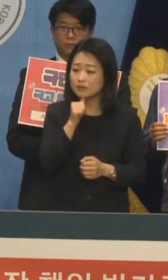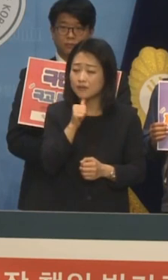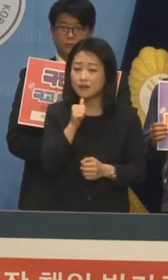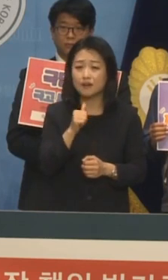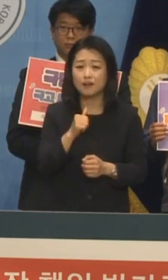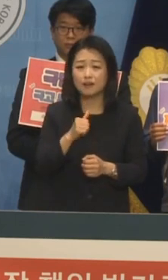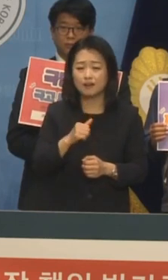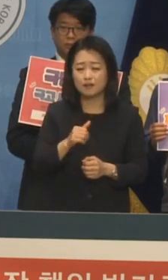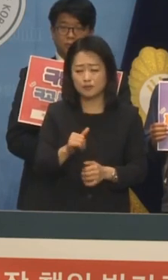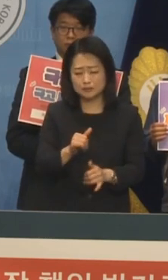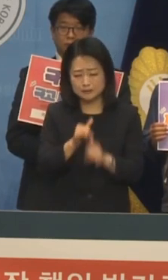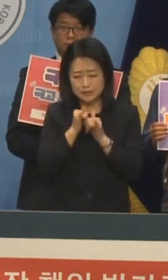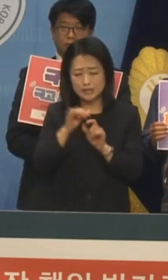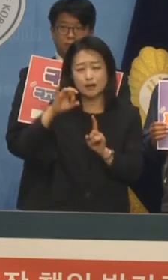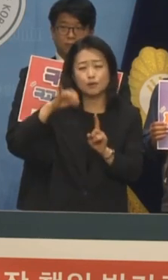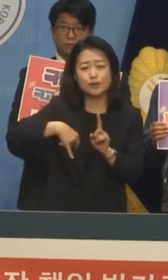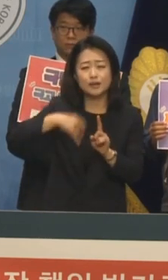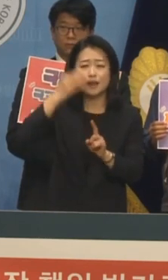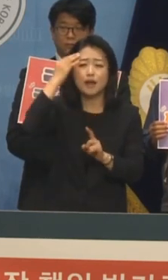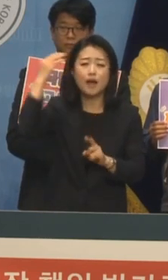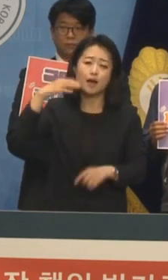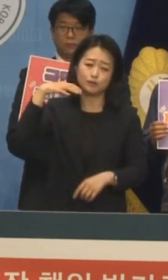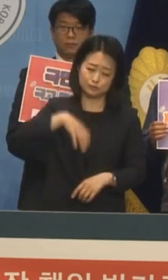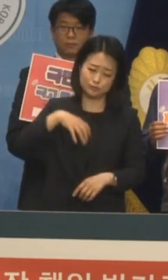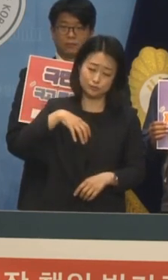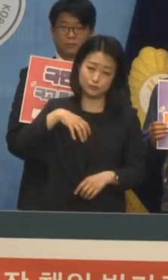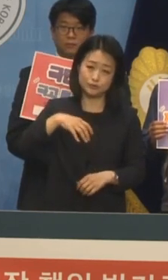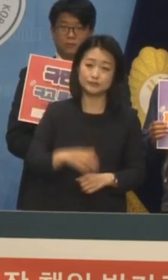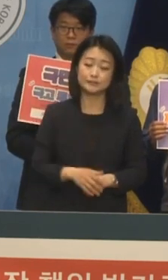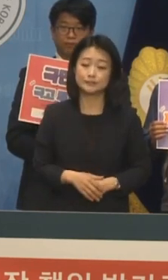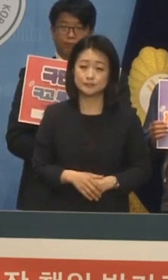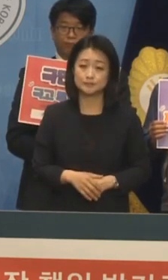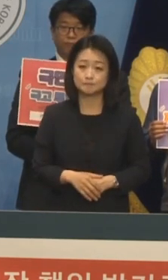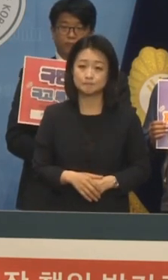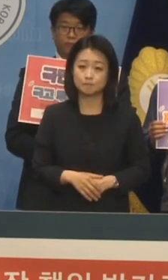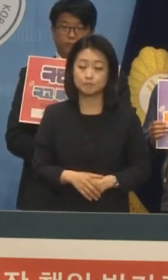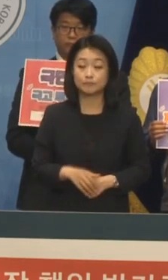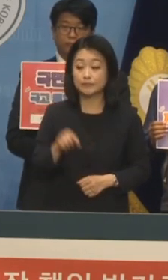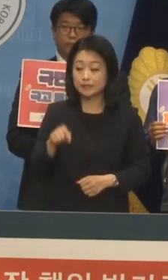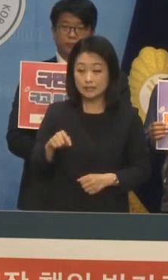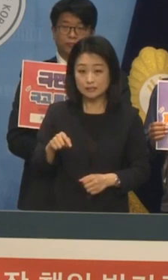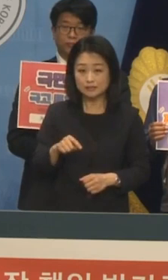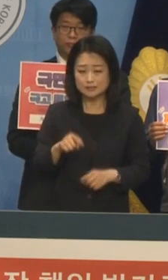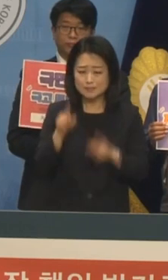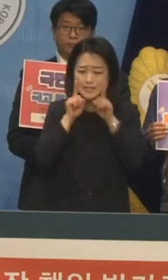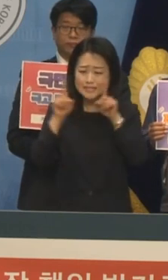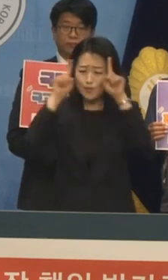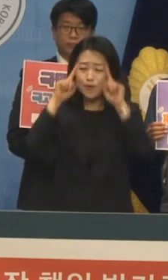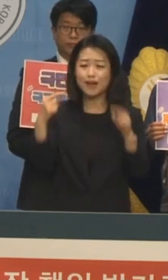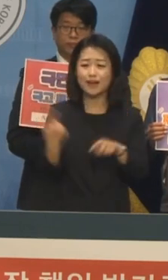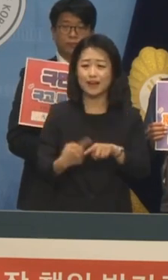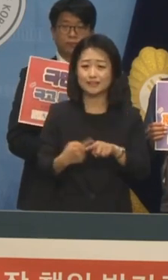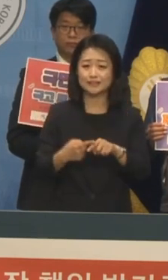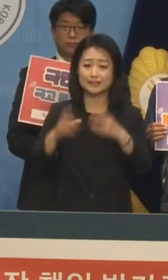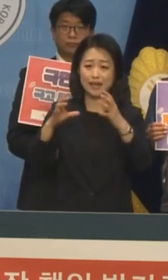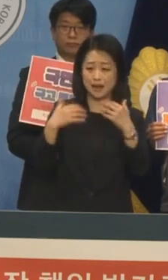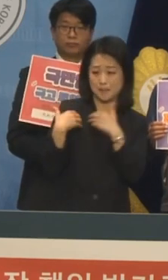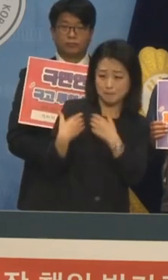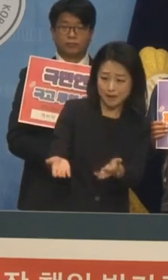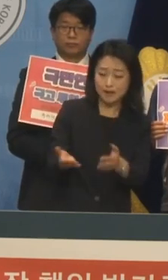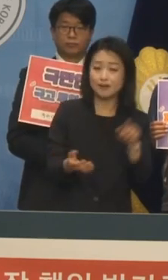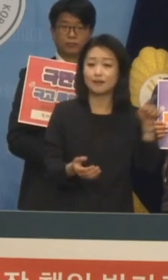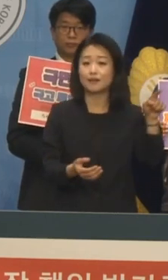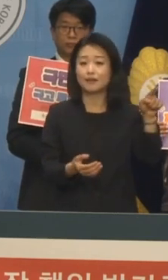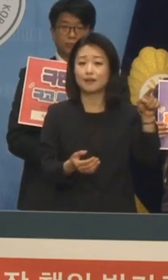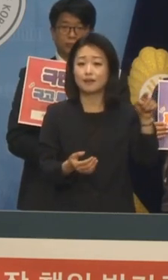자살률이 최고 수준인 비참한 노인 현실이 우리나라의 자화상입니다. 이러한 생지옥을 방치하는 나라, 그런 사회를